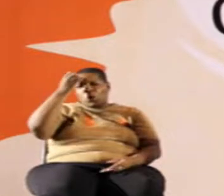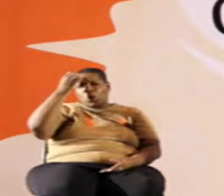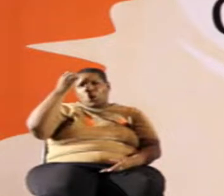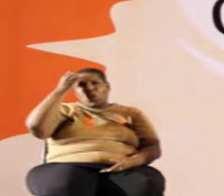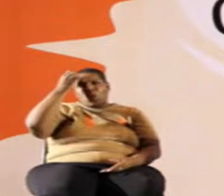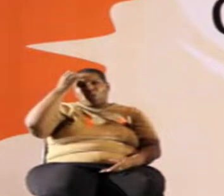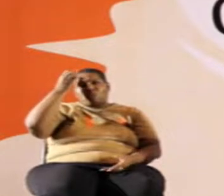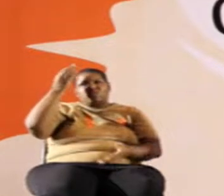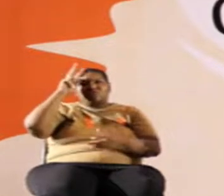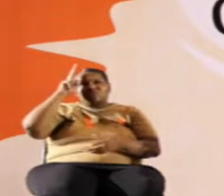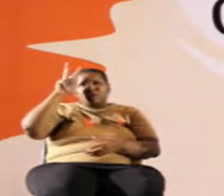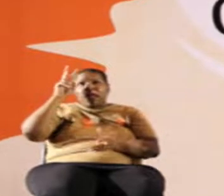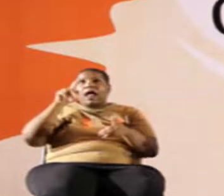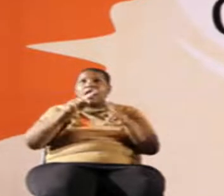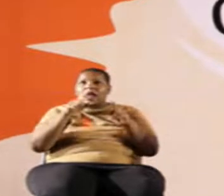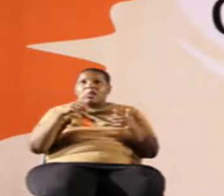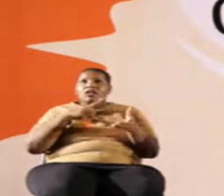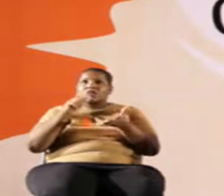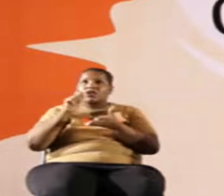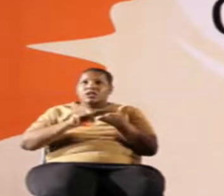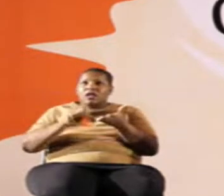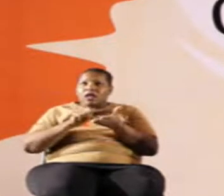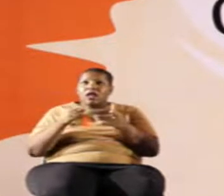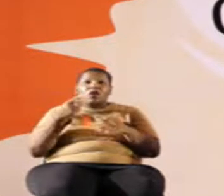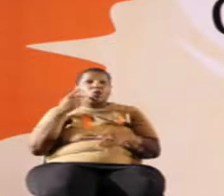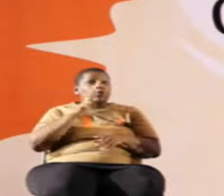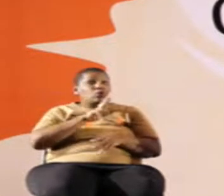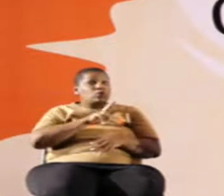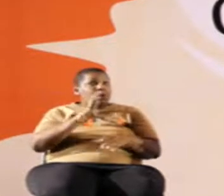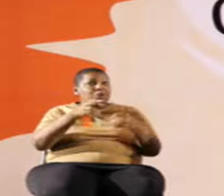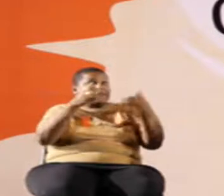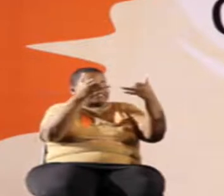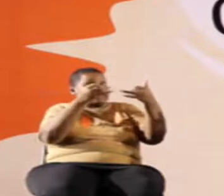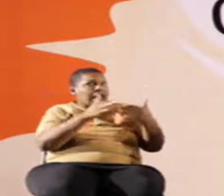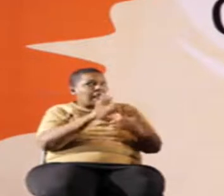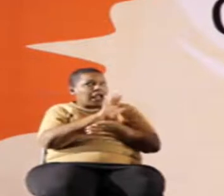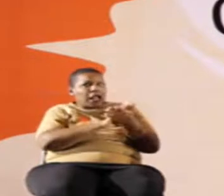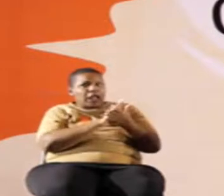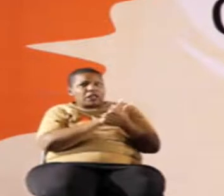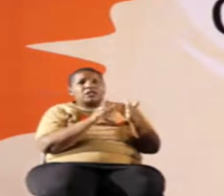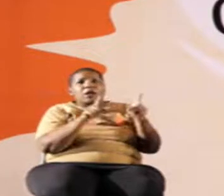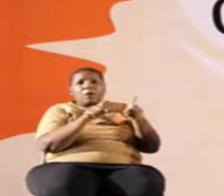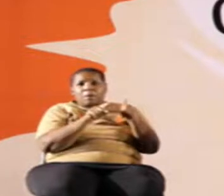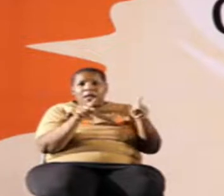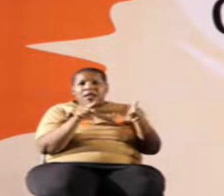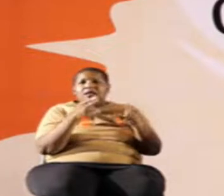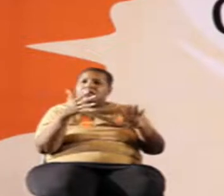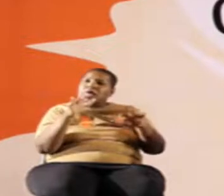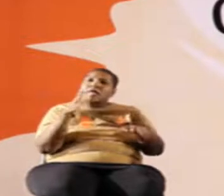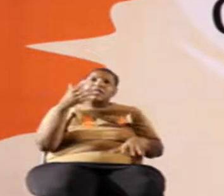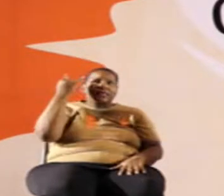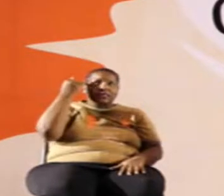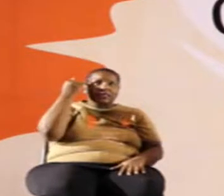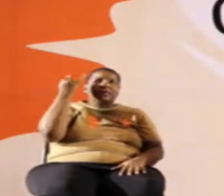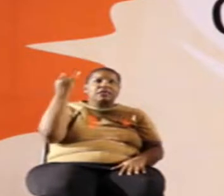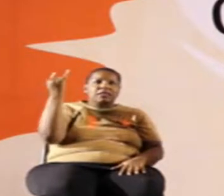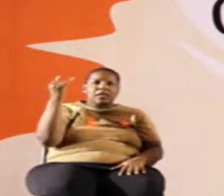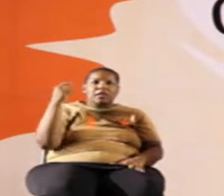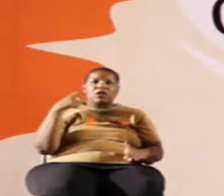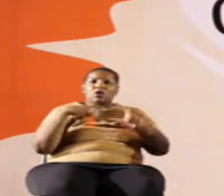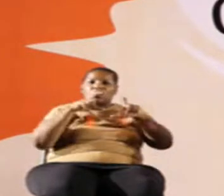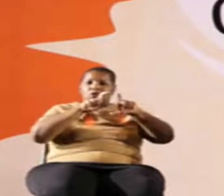nada, né? Mas ela tinha um ensaio que eu também não sei citar, literalmente, né? Mas a ideia do